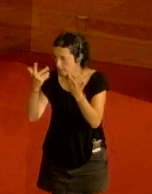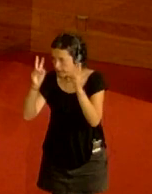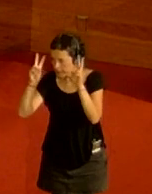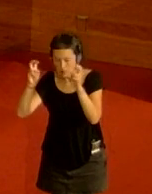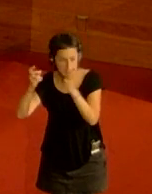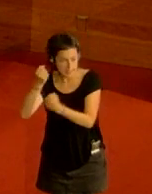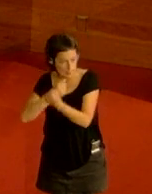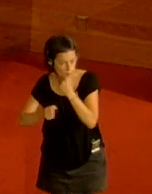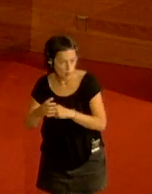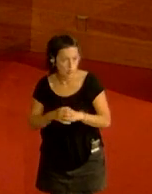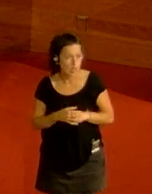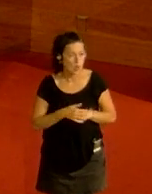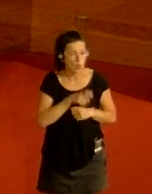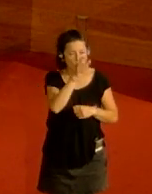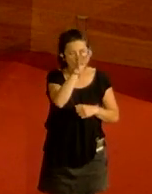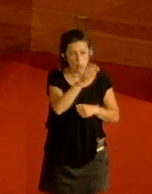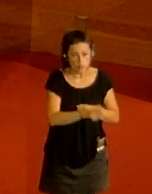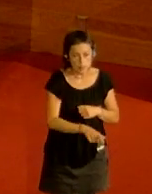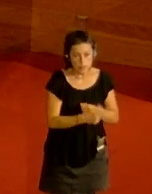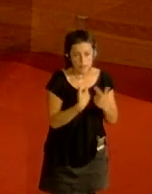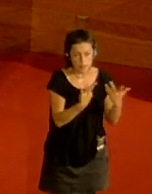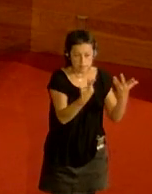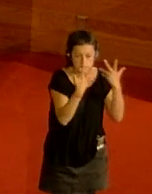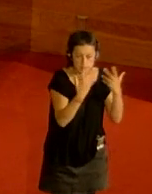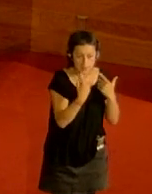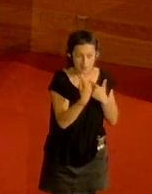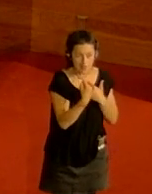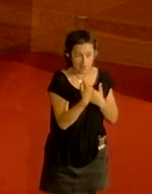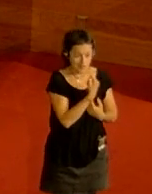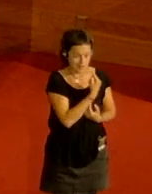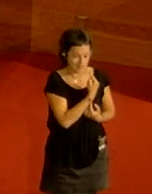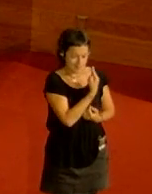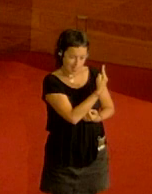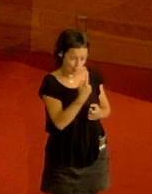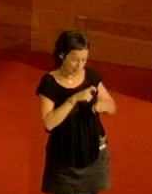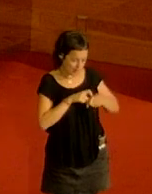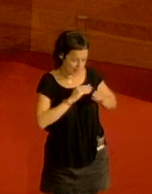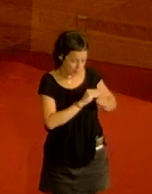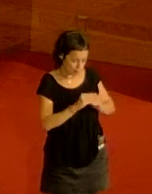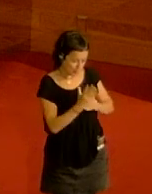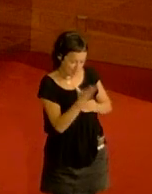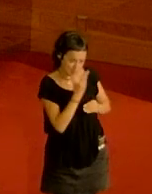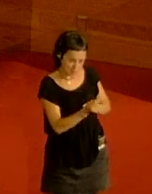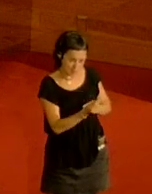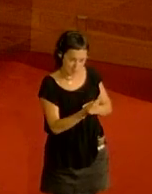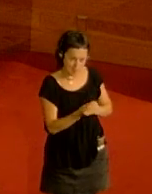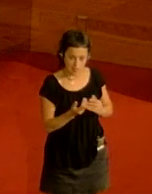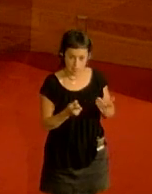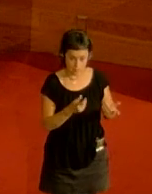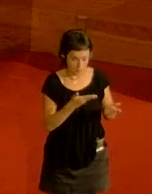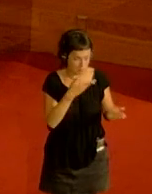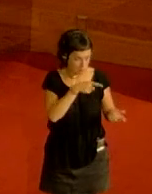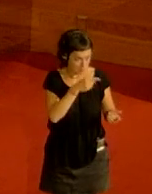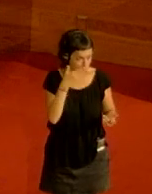nos Oriente y entienda la peculiaridad de cada cual vemos como hoy en día el El privilegio que